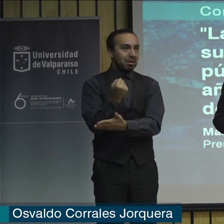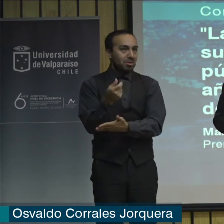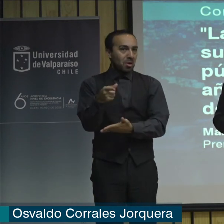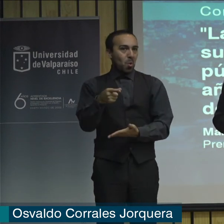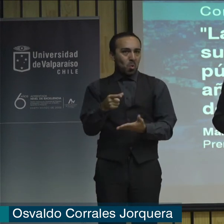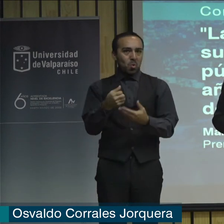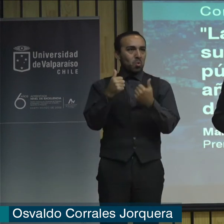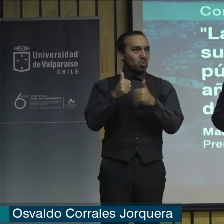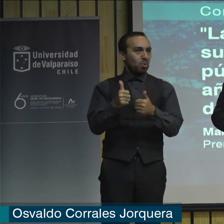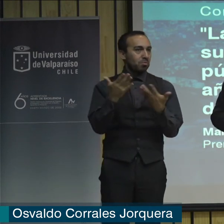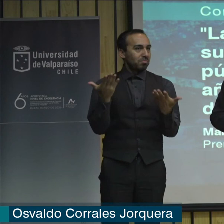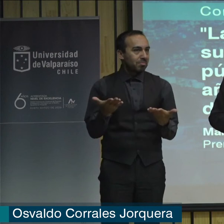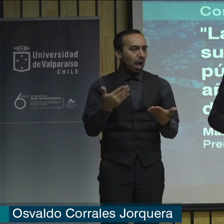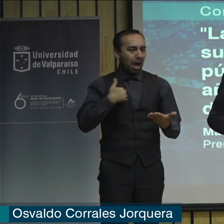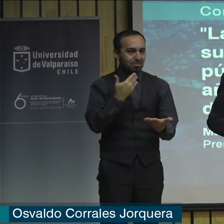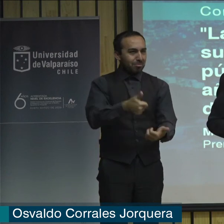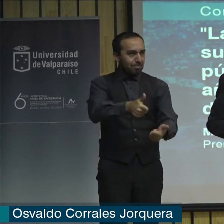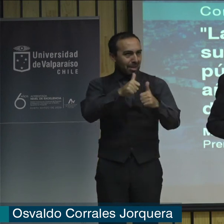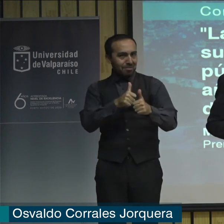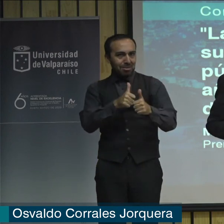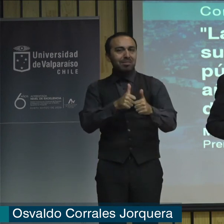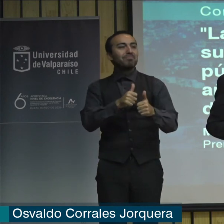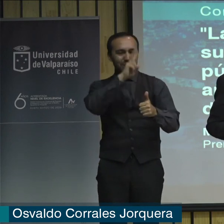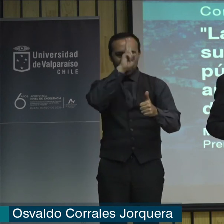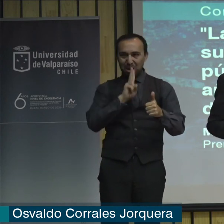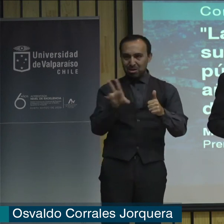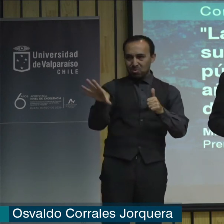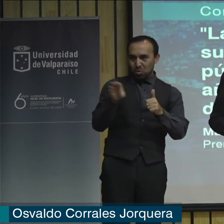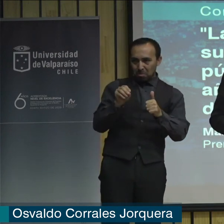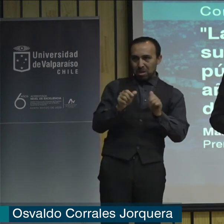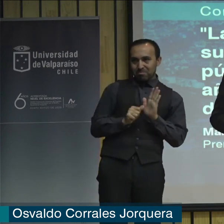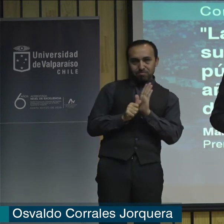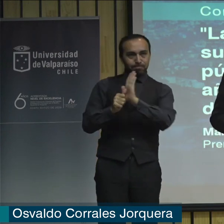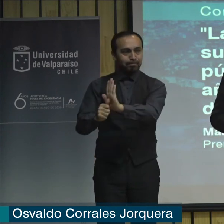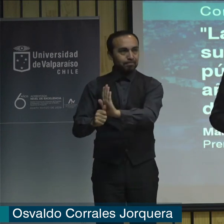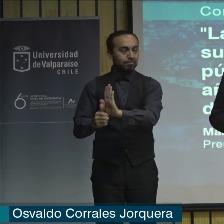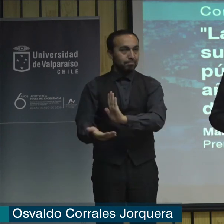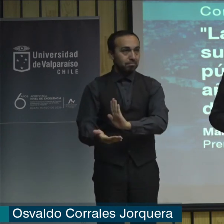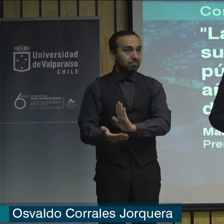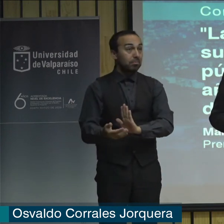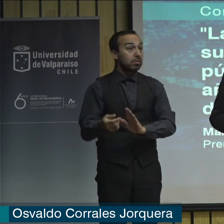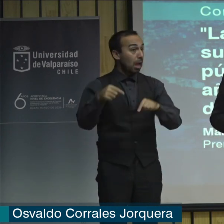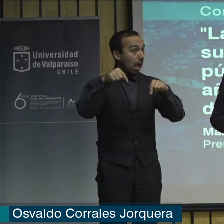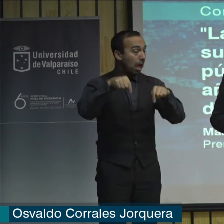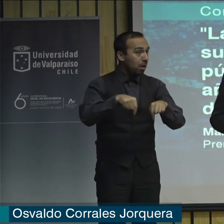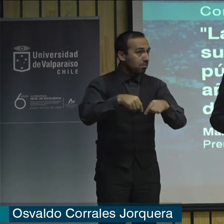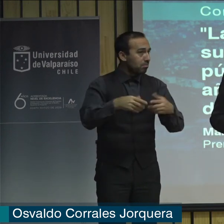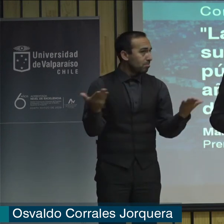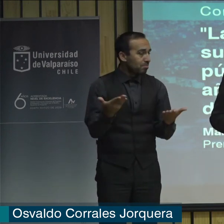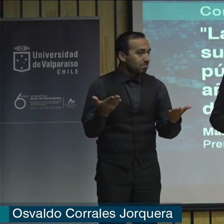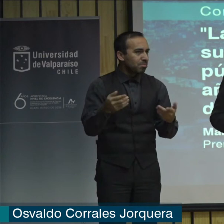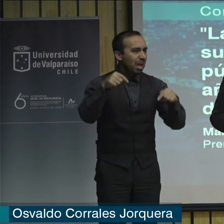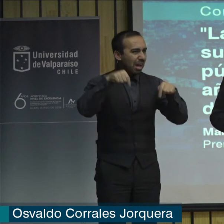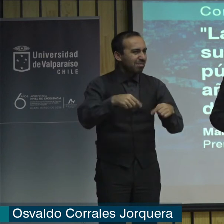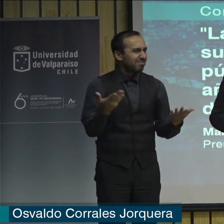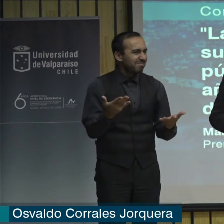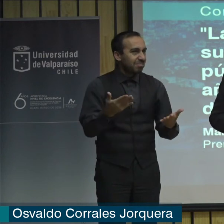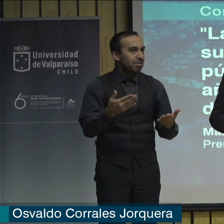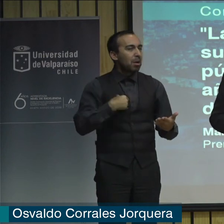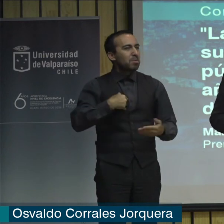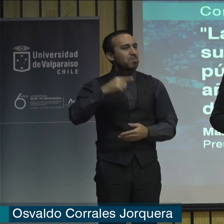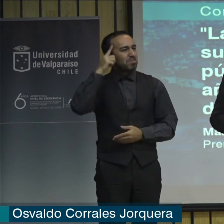lo que nos desafía en ese mismo Y a partir de hoy en efecto estamos en un momento de inflexión para